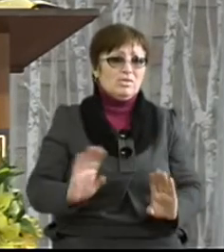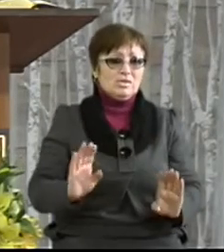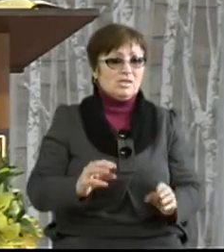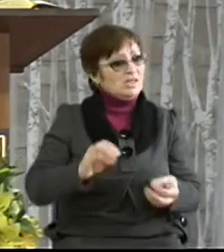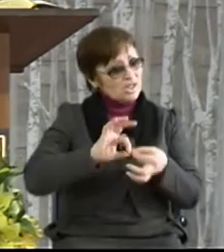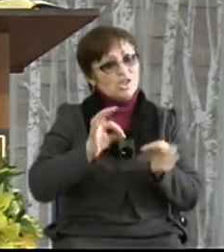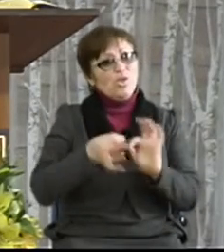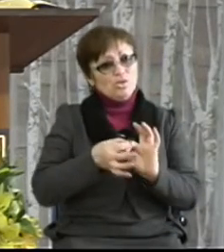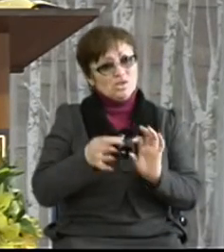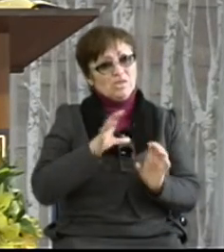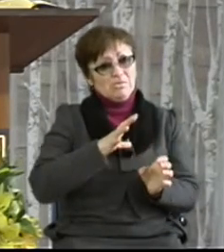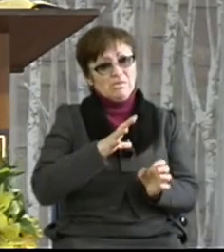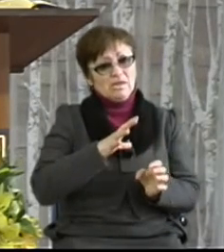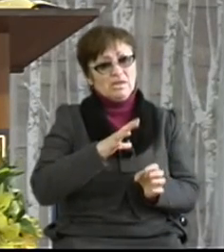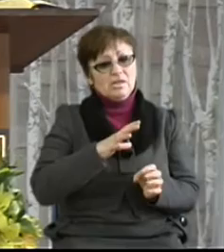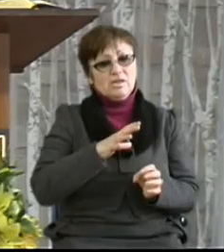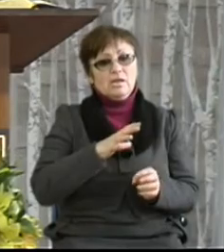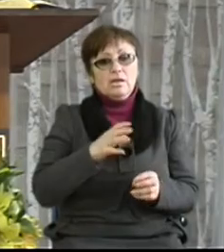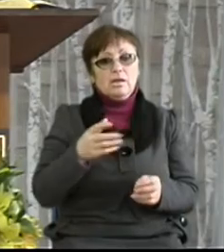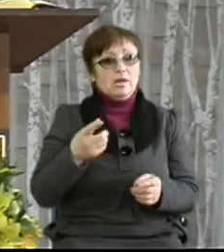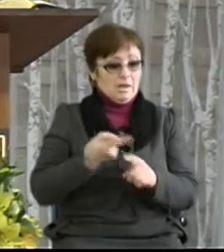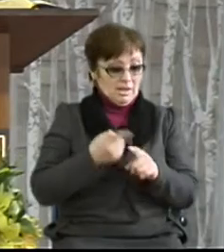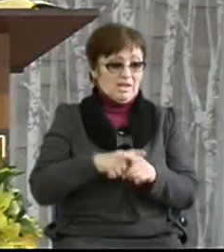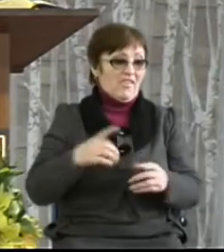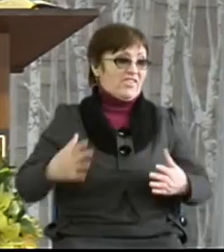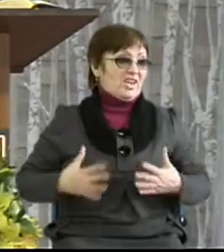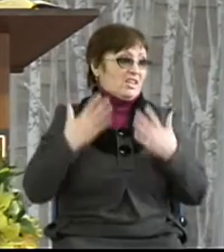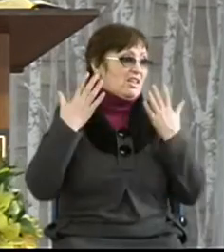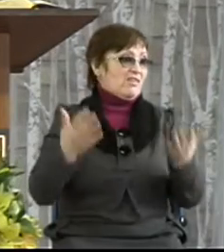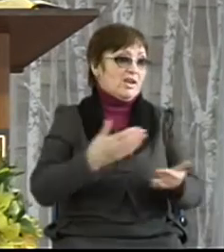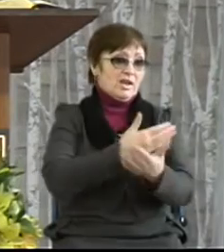И вы знаете, это тоже тогда как бы вдохновляет